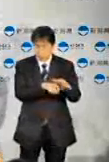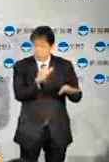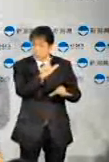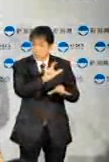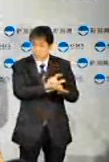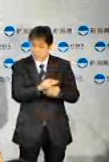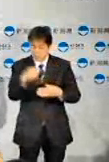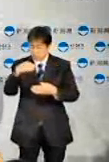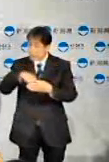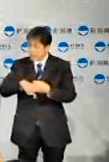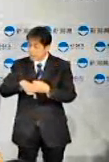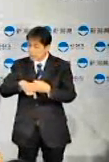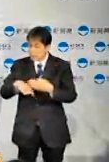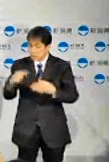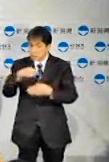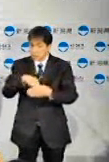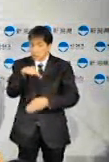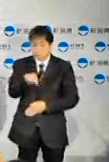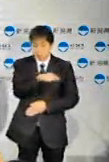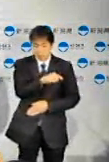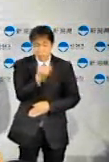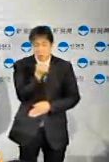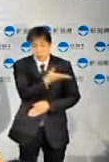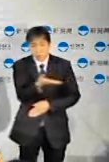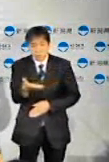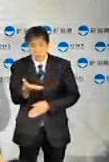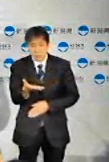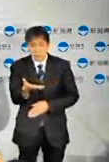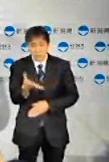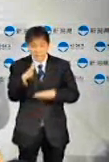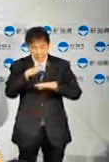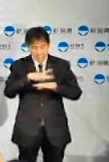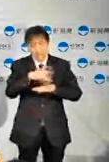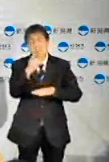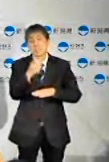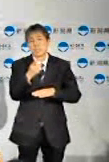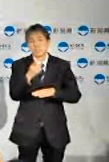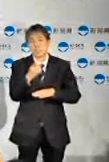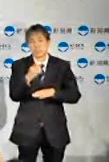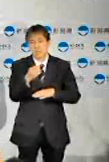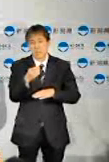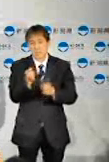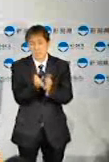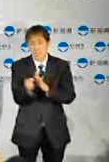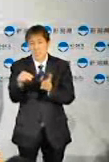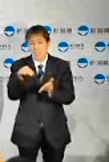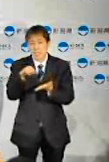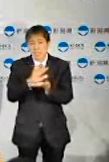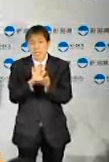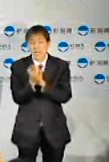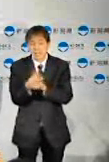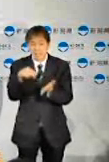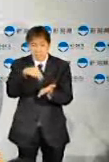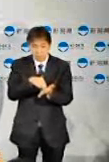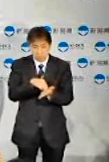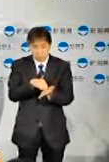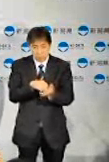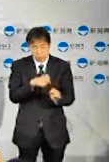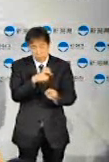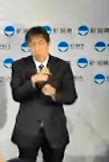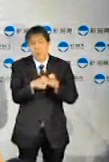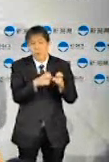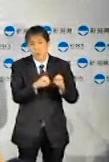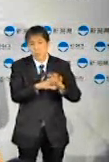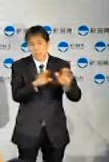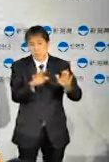う本県にとってはこう初めて の, その大型商業の運転開始、まあ、まだ先ですけどもにな